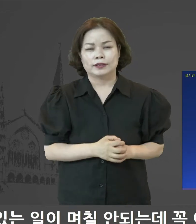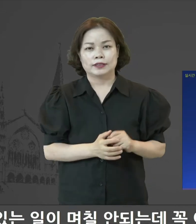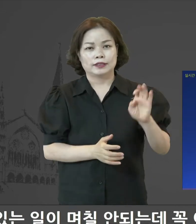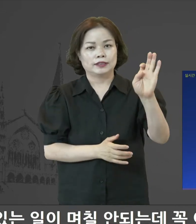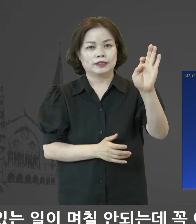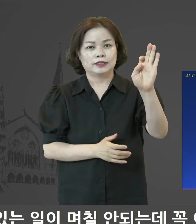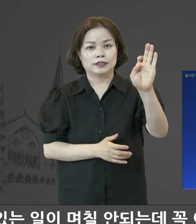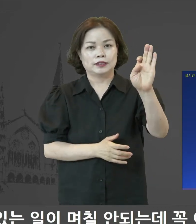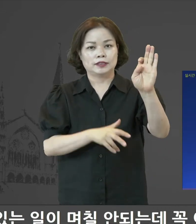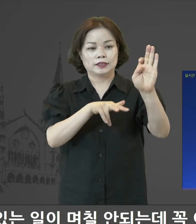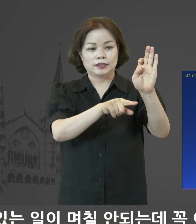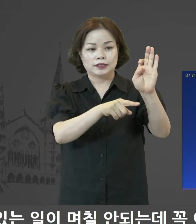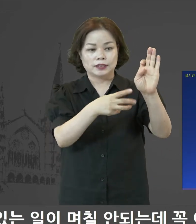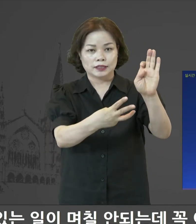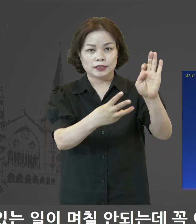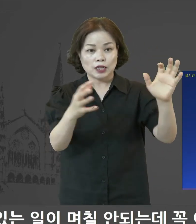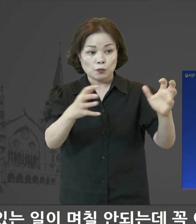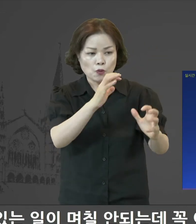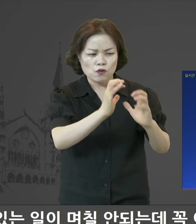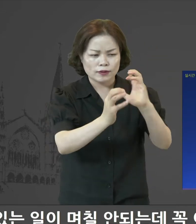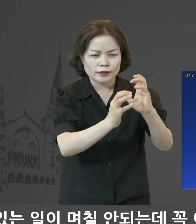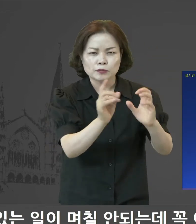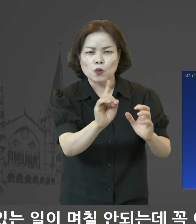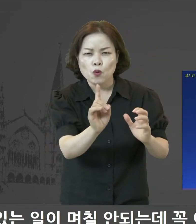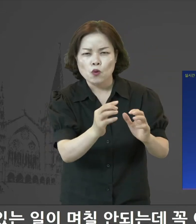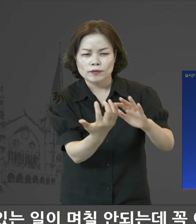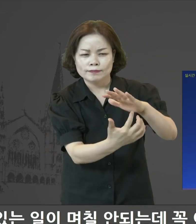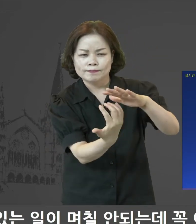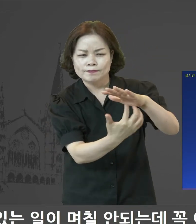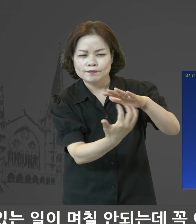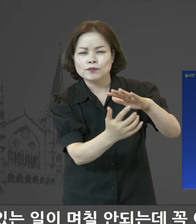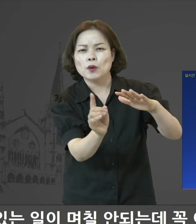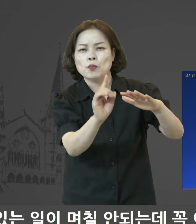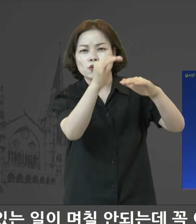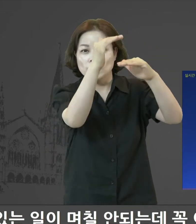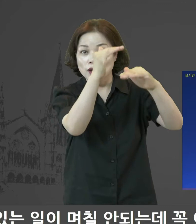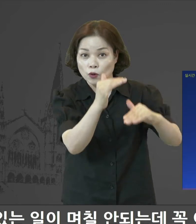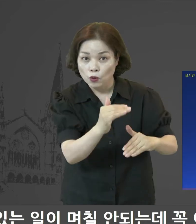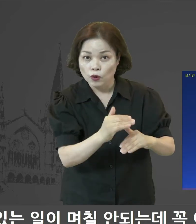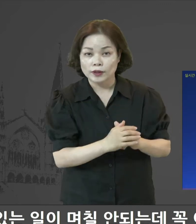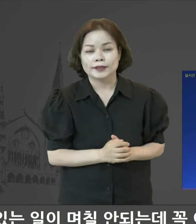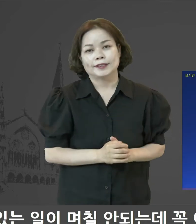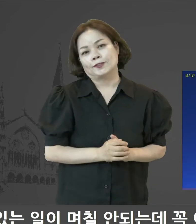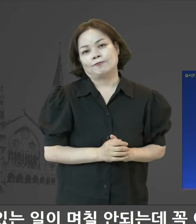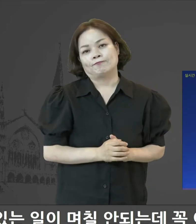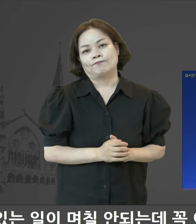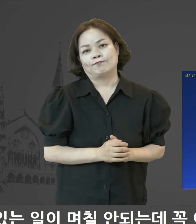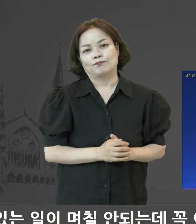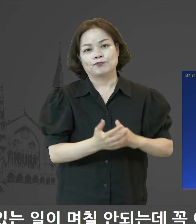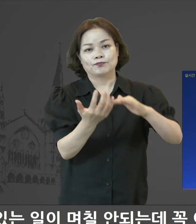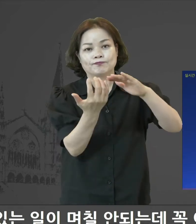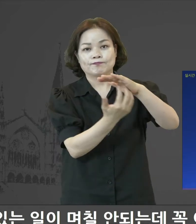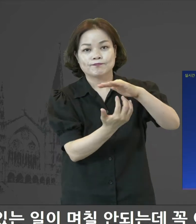보면 그 모의의 내용이 나와 있습니다. 14절 모의의 내용은